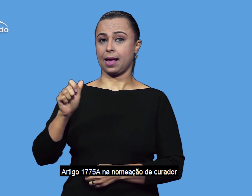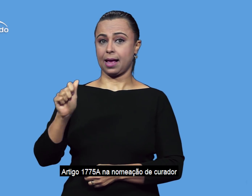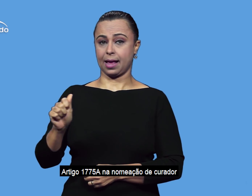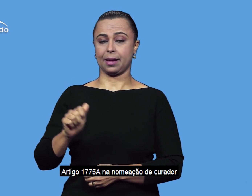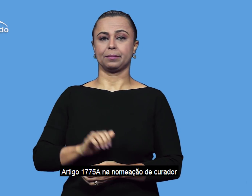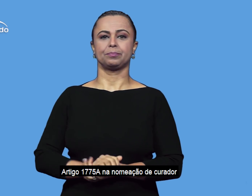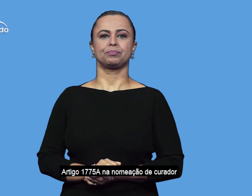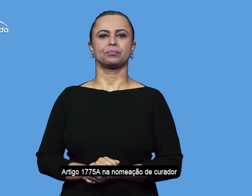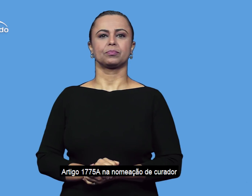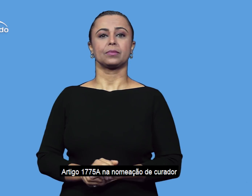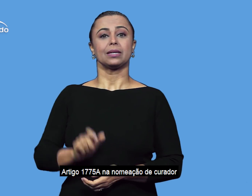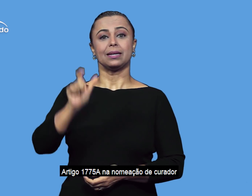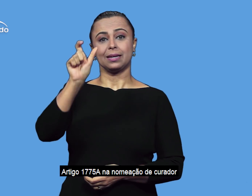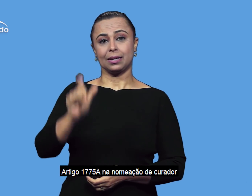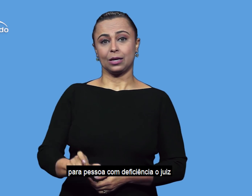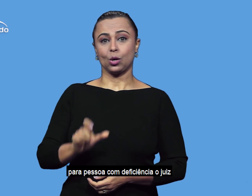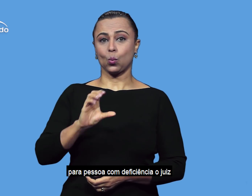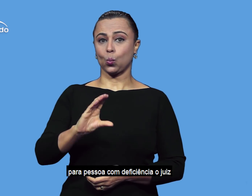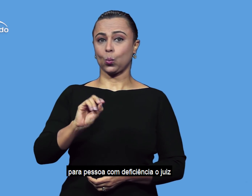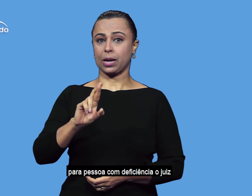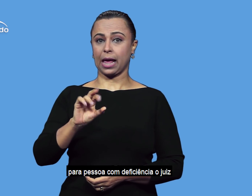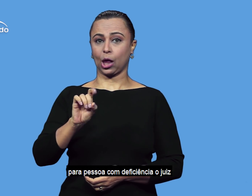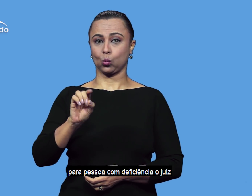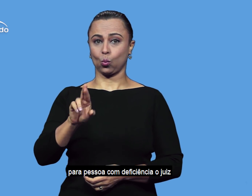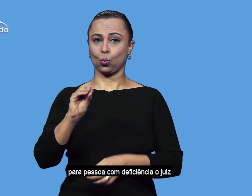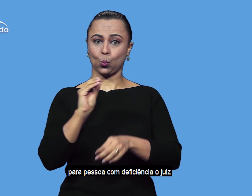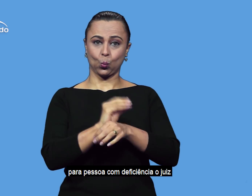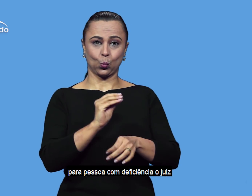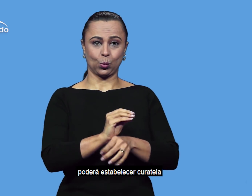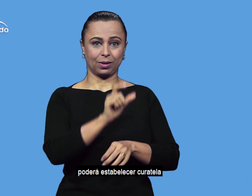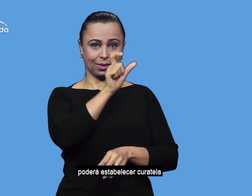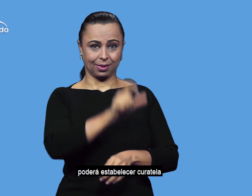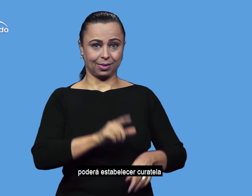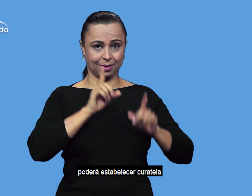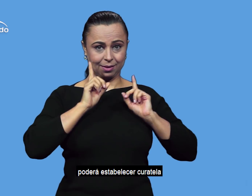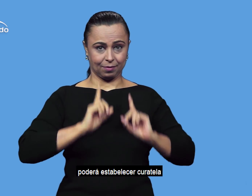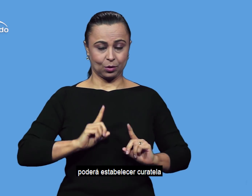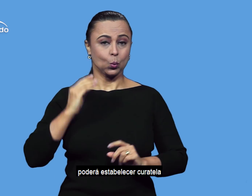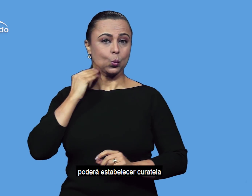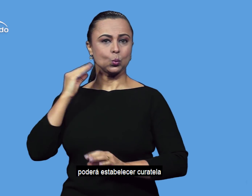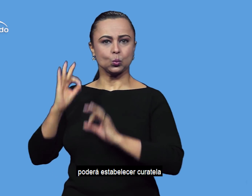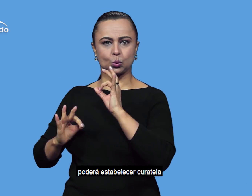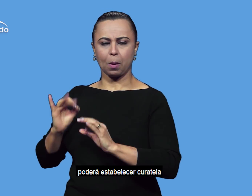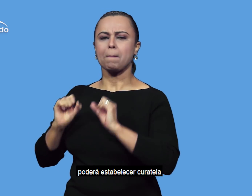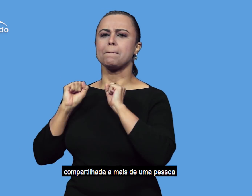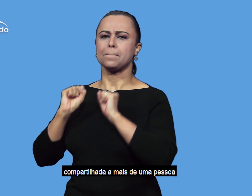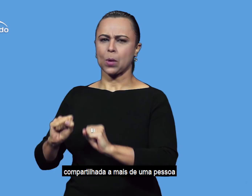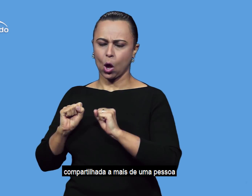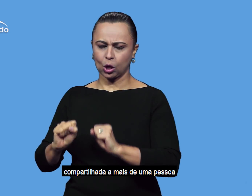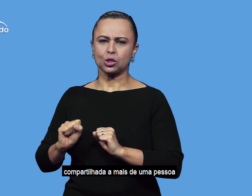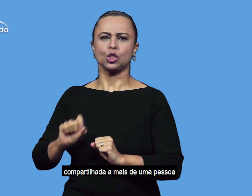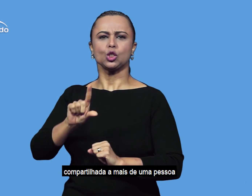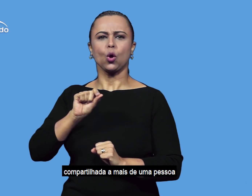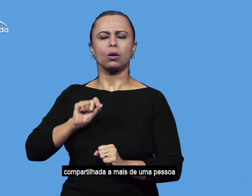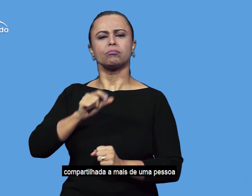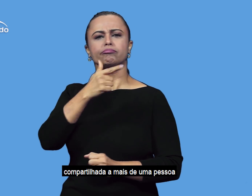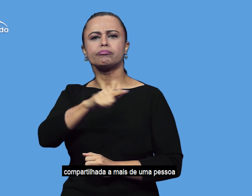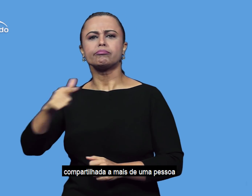nomeação de curador para pessoa com deficiência o juiz poderá estabelecer curatela compartilhada a mais de uma